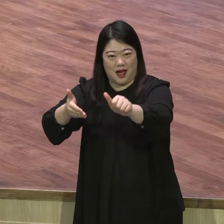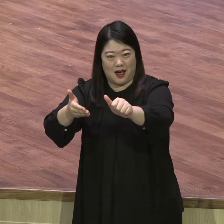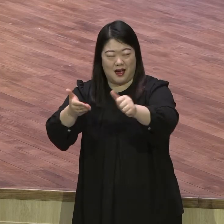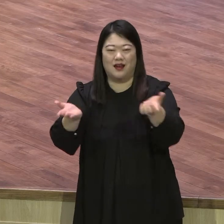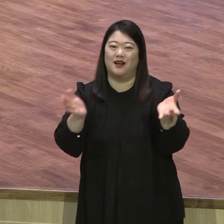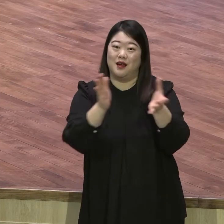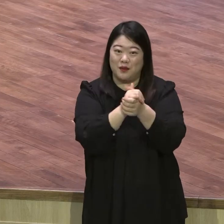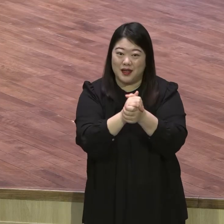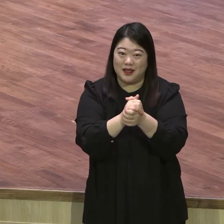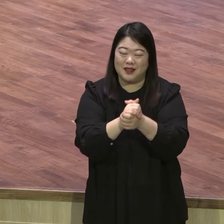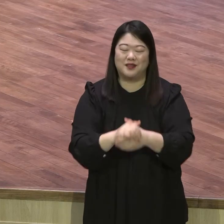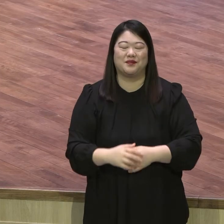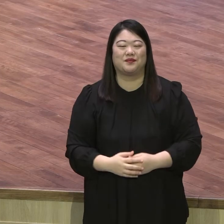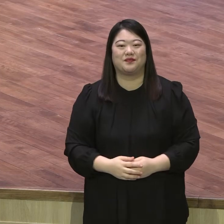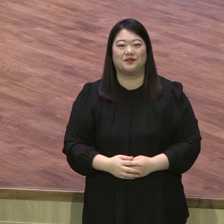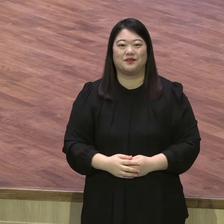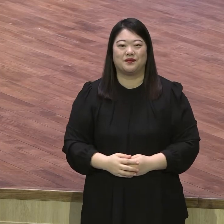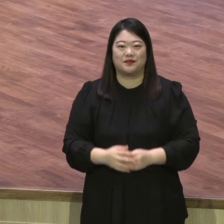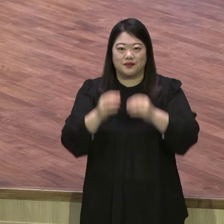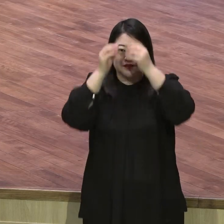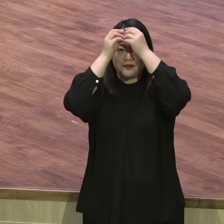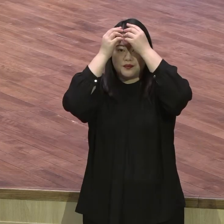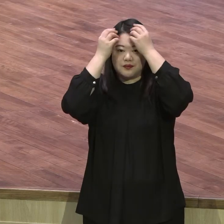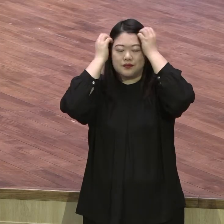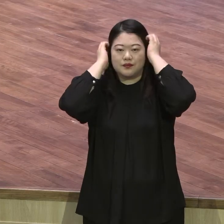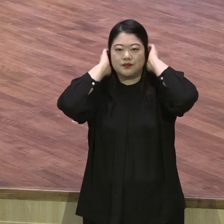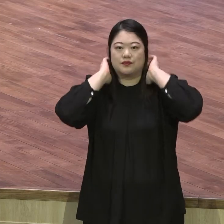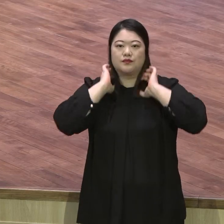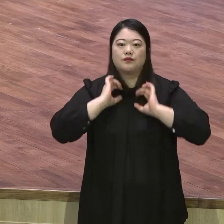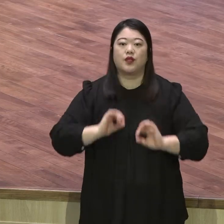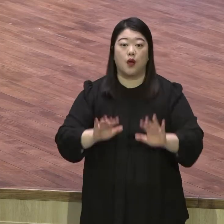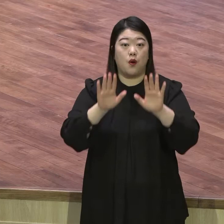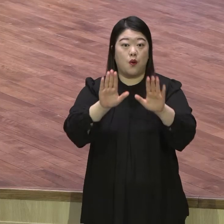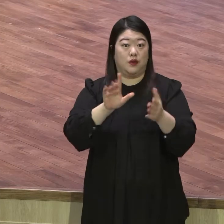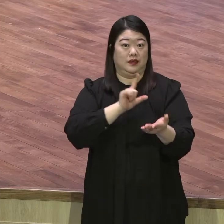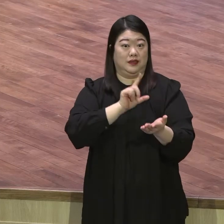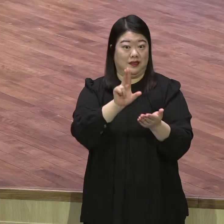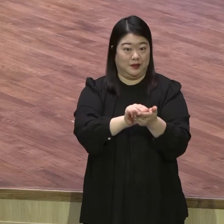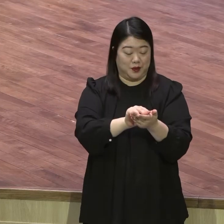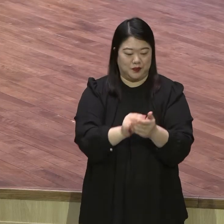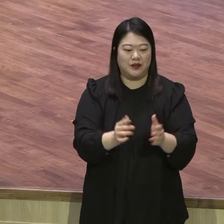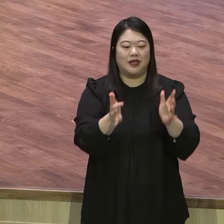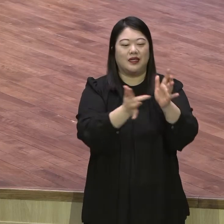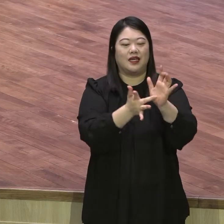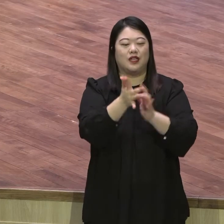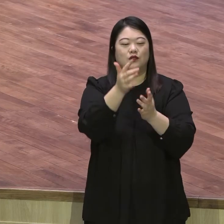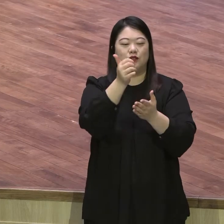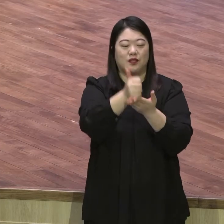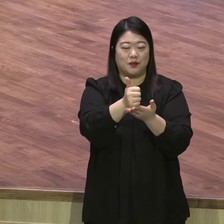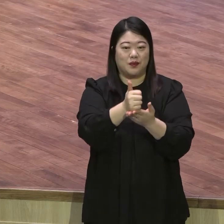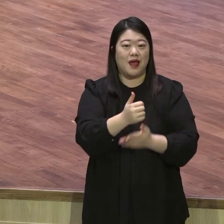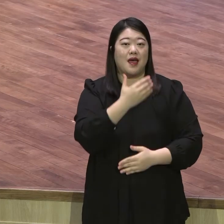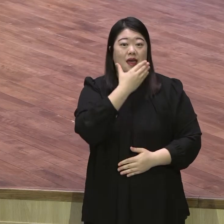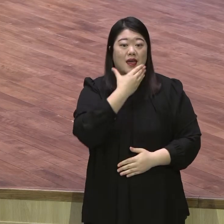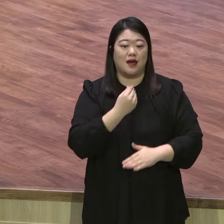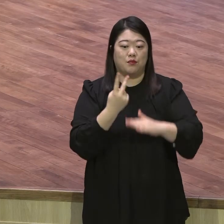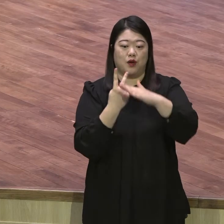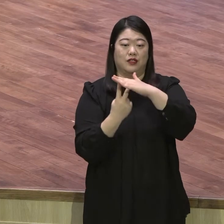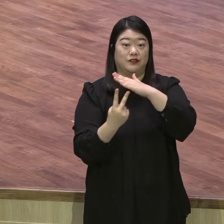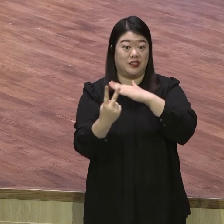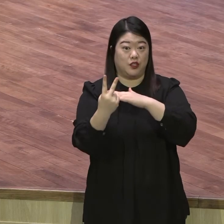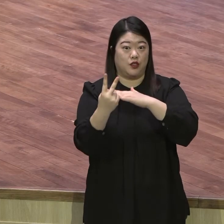아, 읽어드린 말씀 가지고 예수님의 행복 비전 네 번째입니다. 오늘 마지막